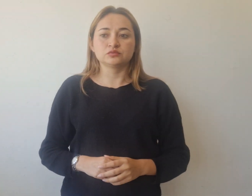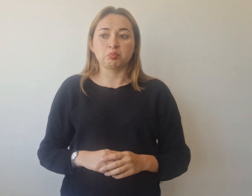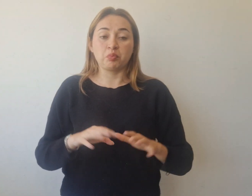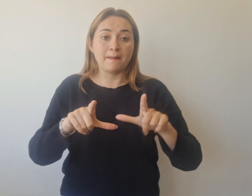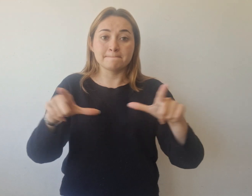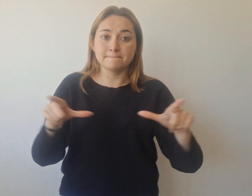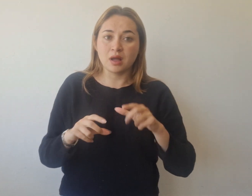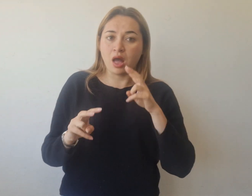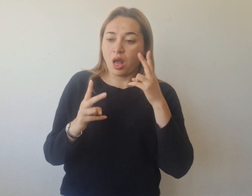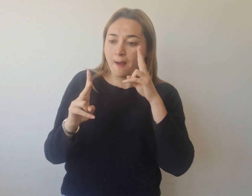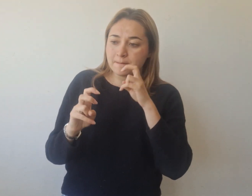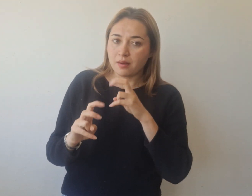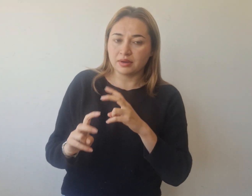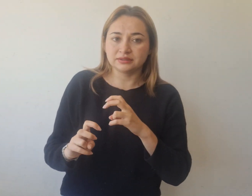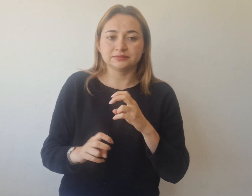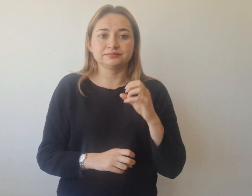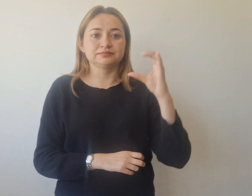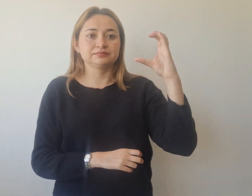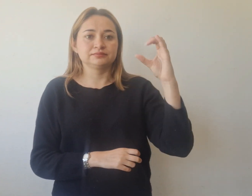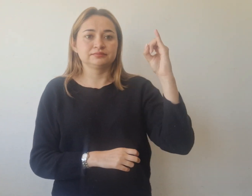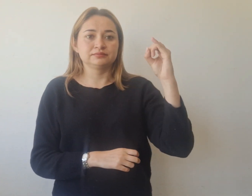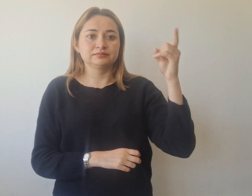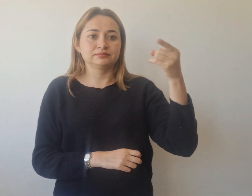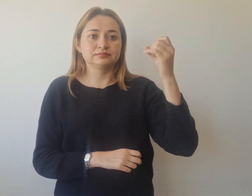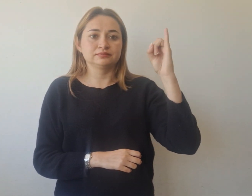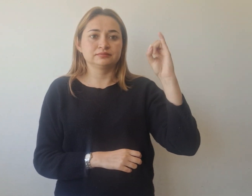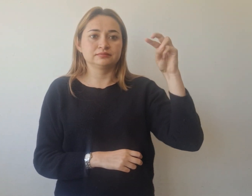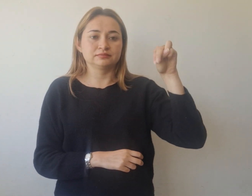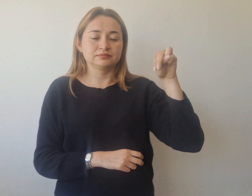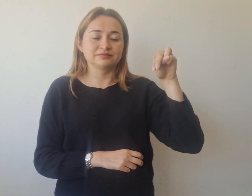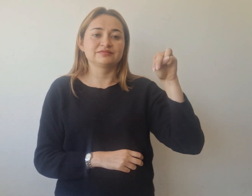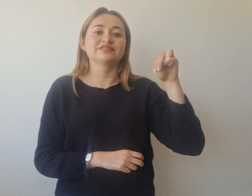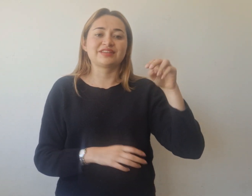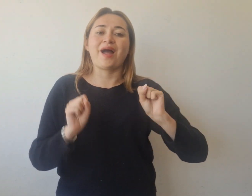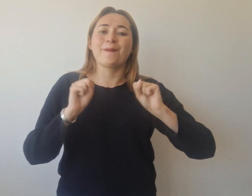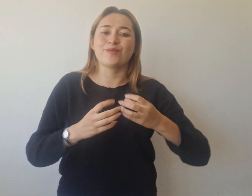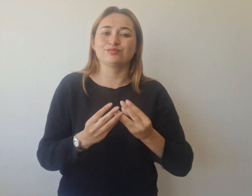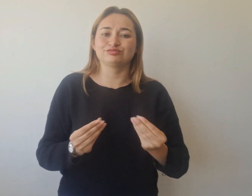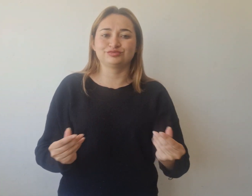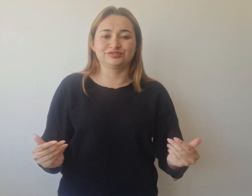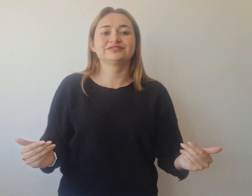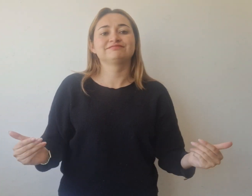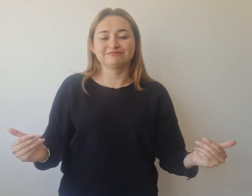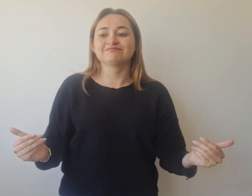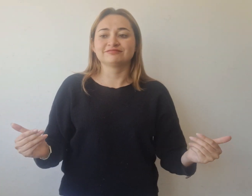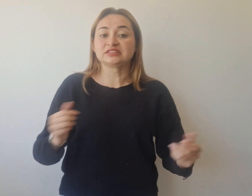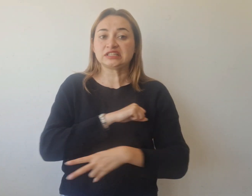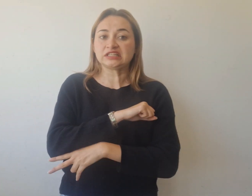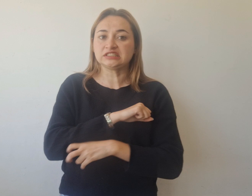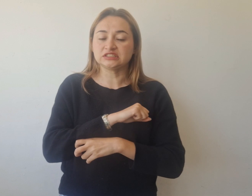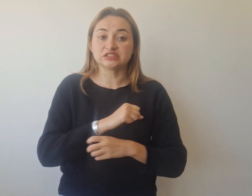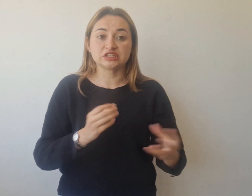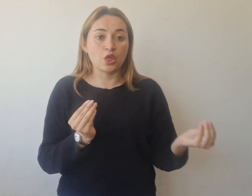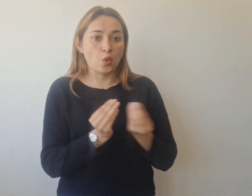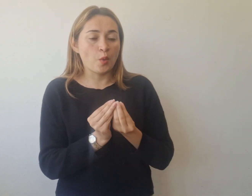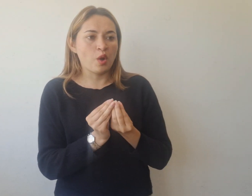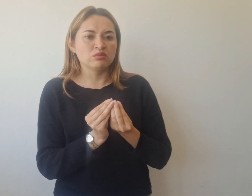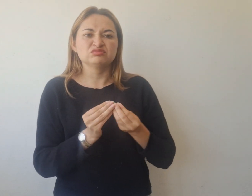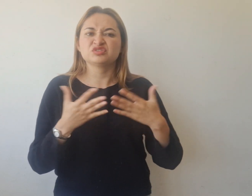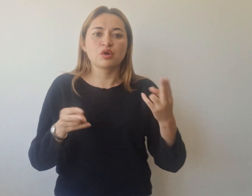criminal sigin en las que lograron la desarticulación del grupo delincuencial común organizado de denominado los